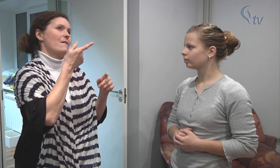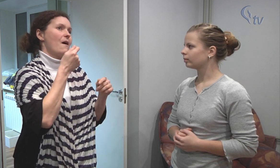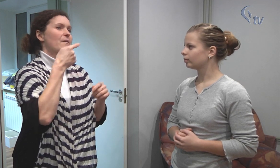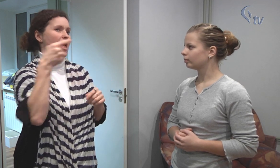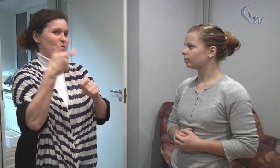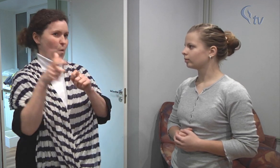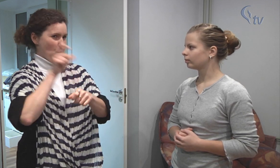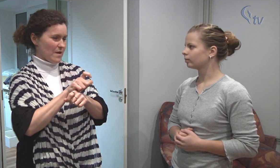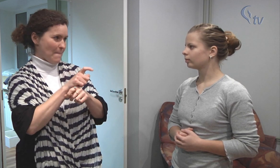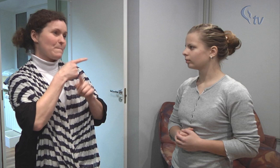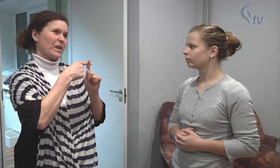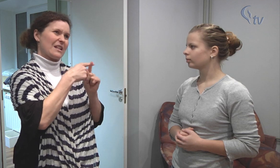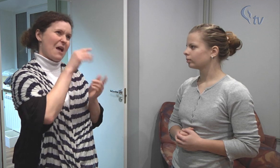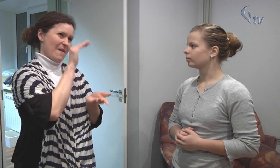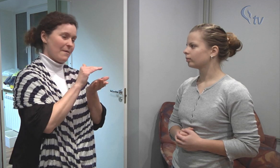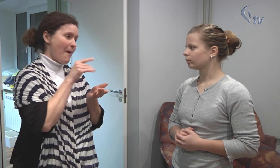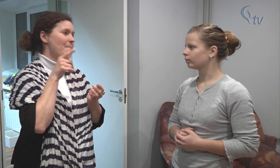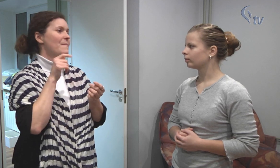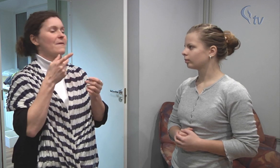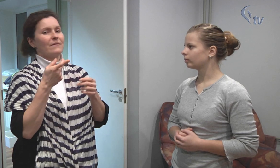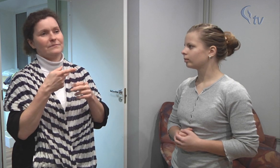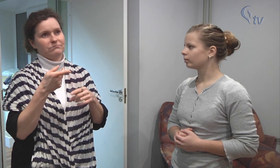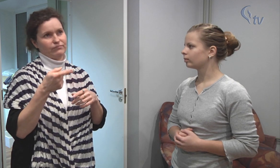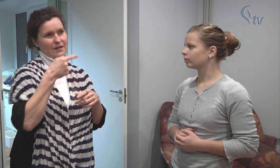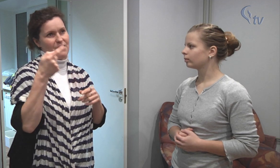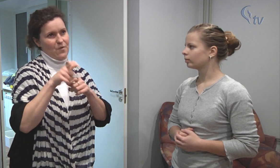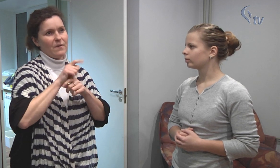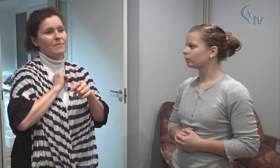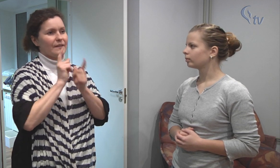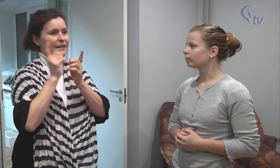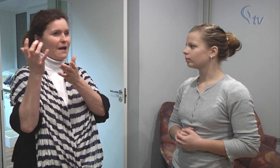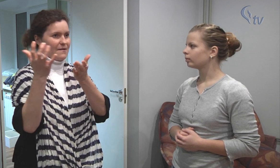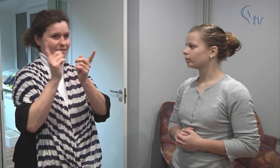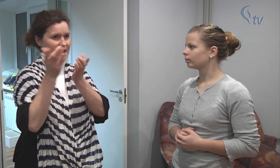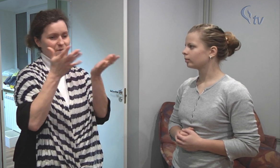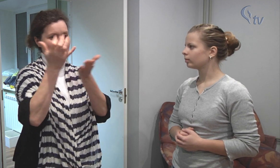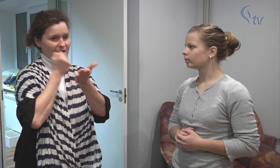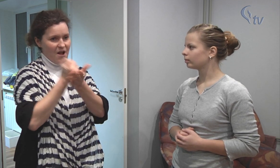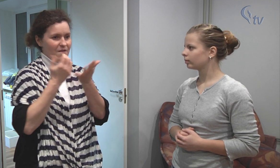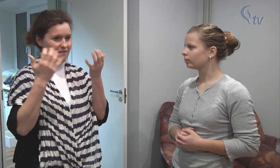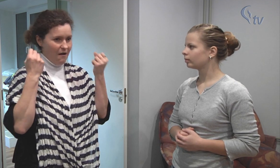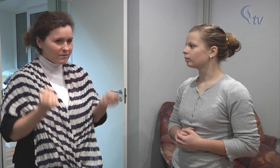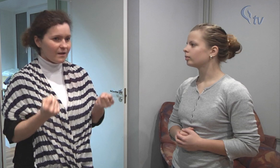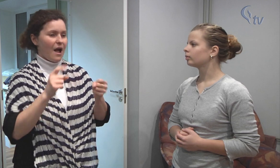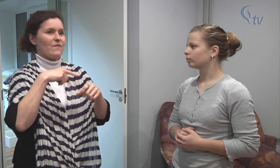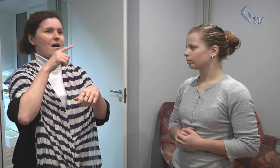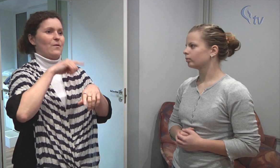negatiivsed siiski rohkem sellel aastal. Sellepärast, et viipekeele tõlketeenuse kättesaadavusega on olnud